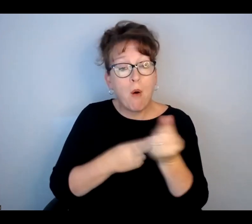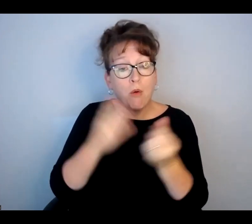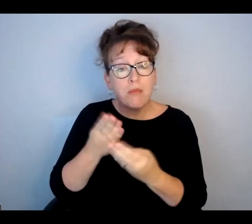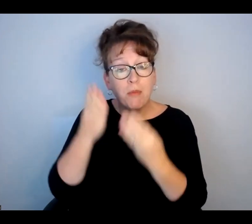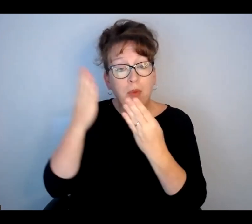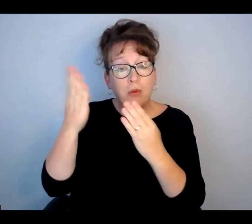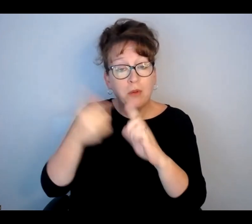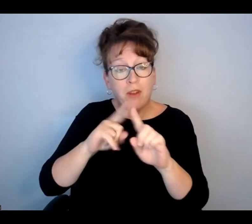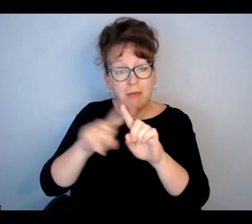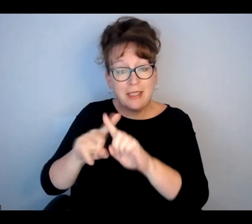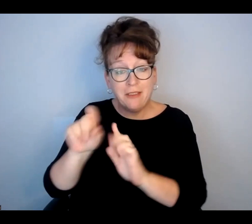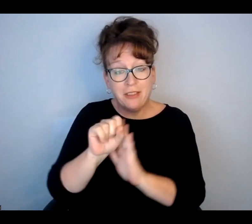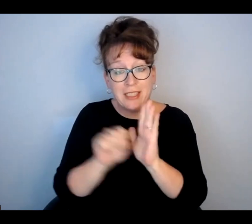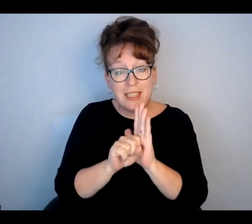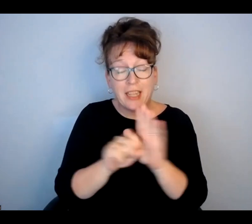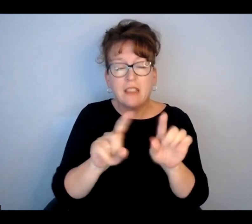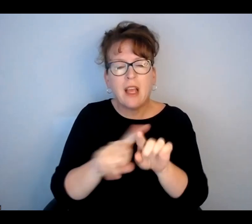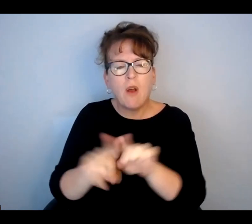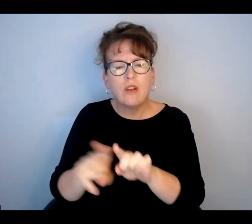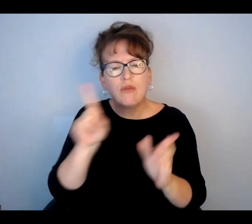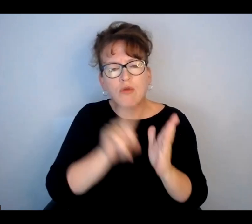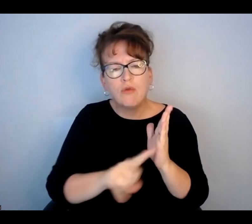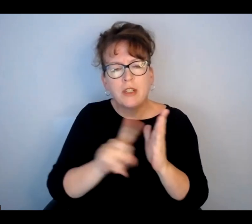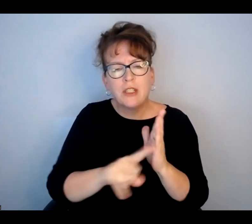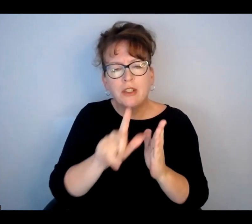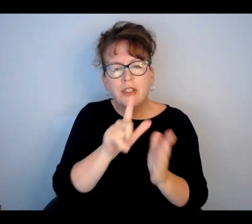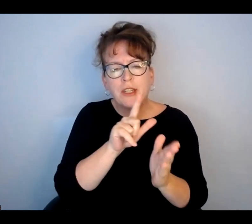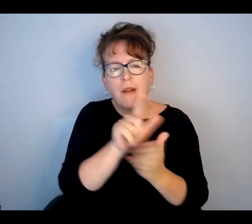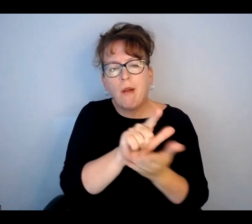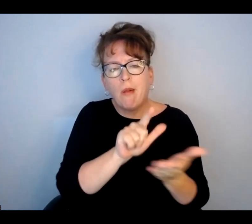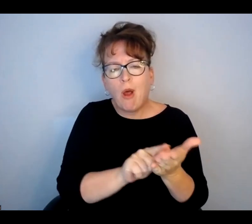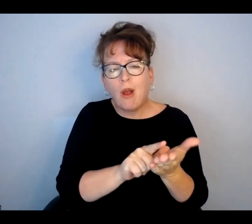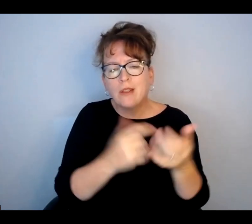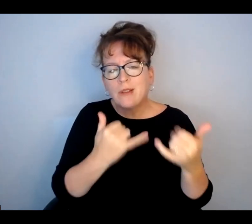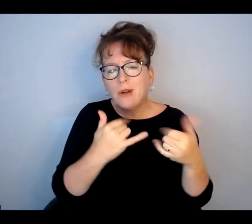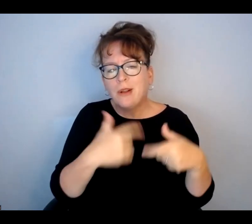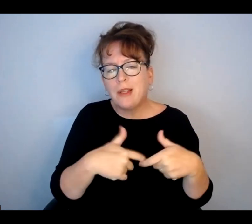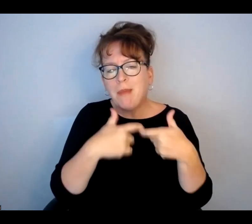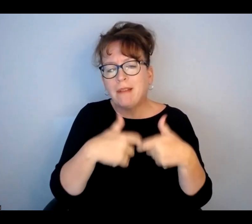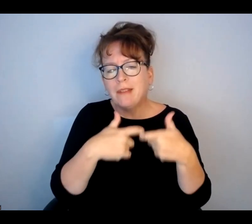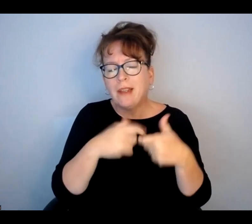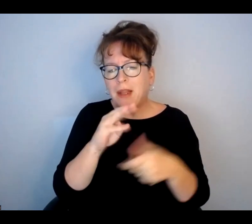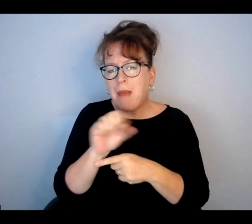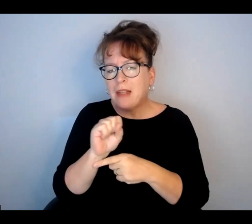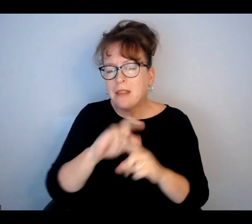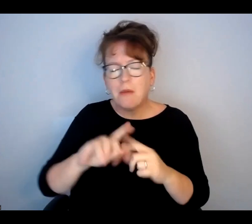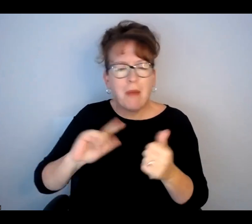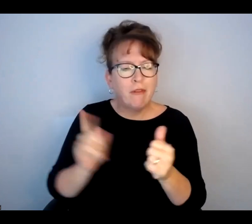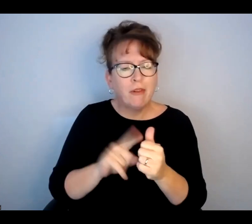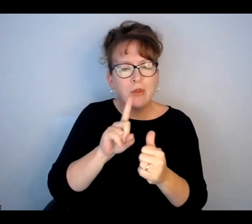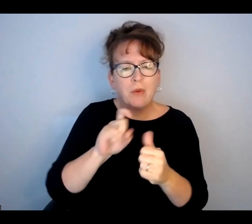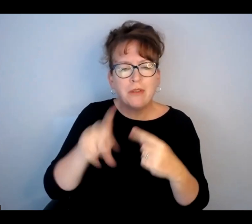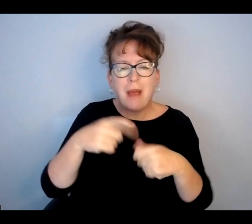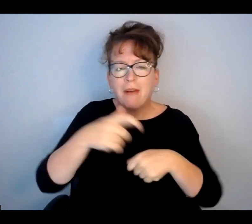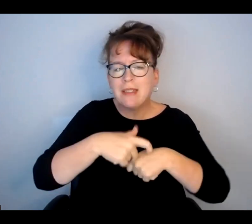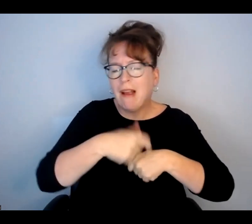de los procesos en otros estados y legislación que está por Vera aquí en Massachusets Así